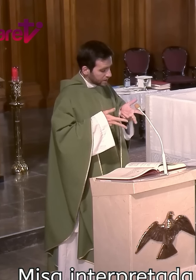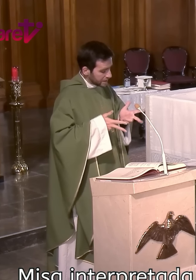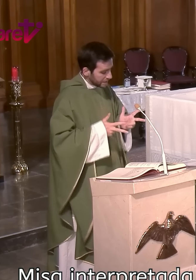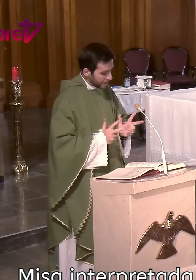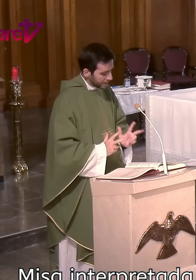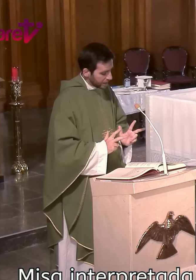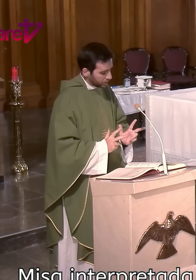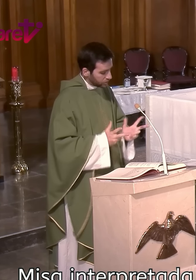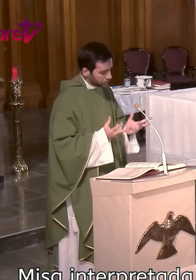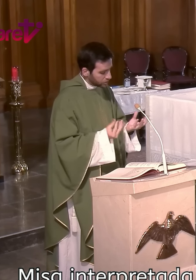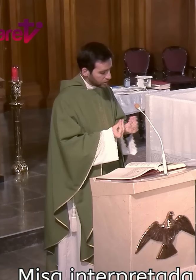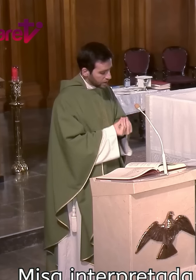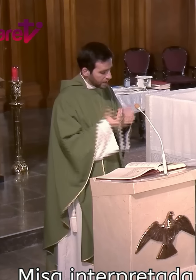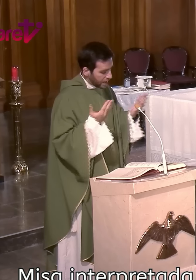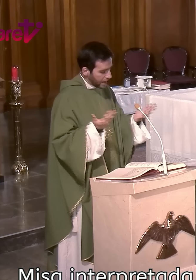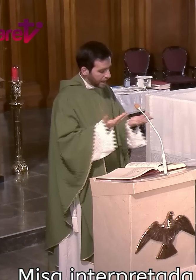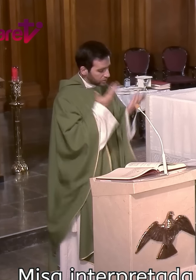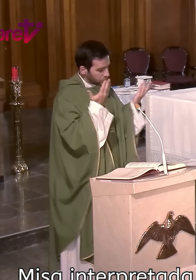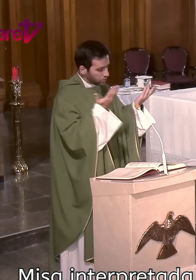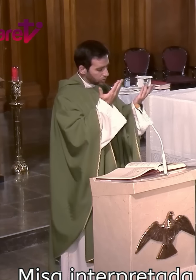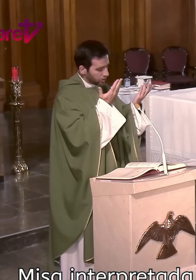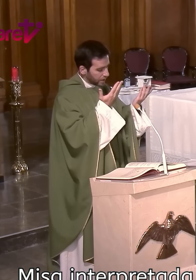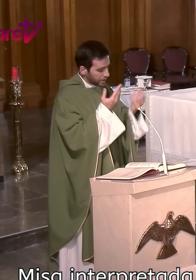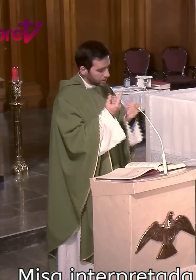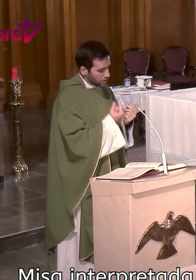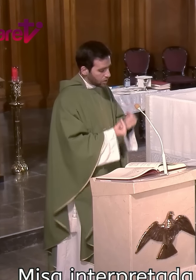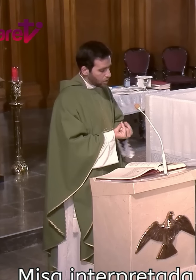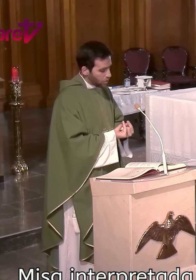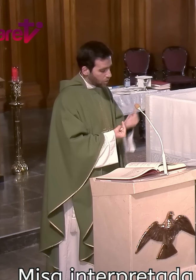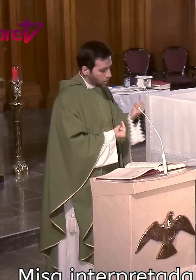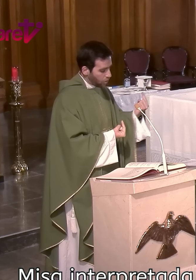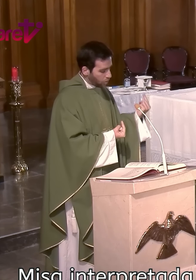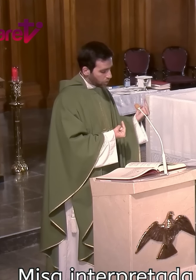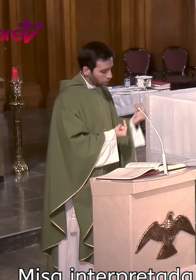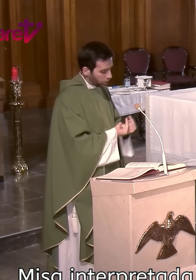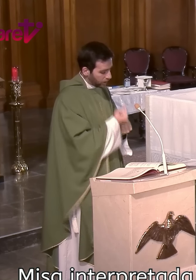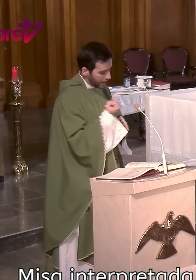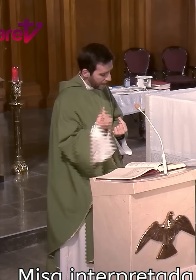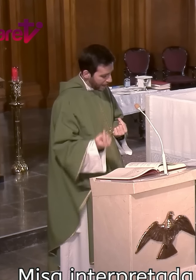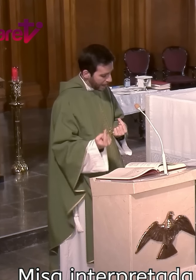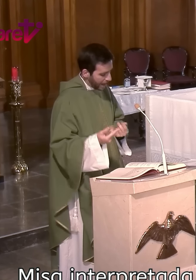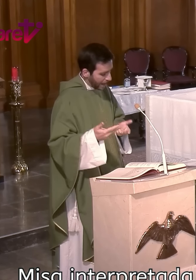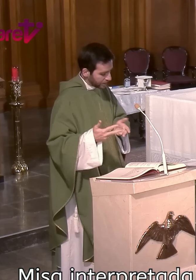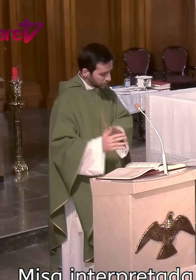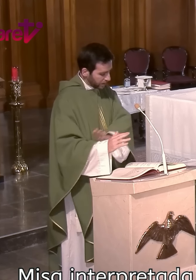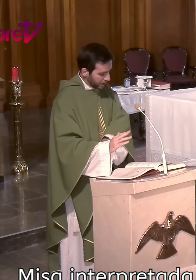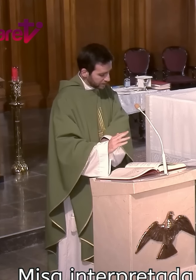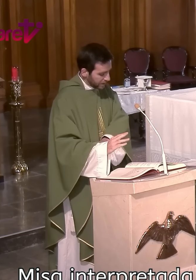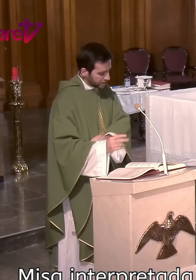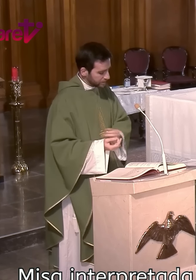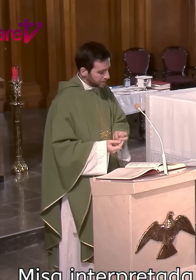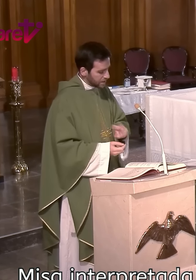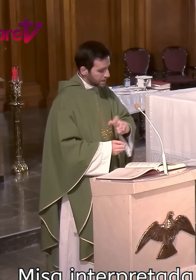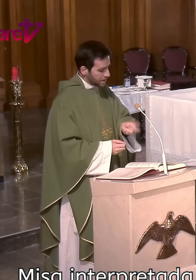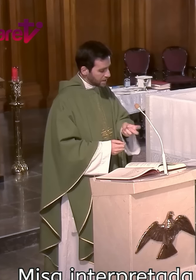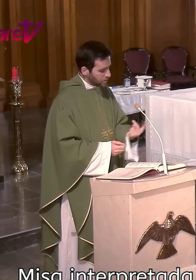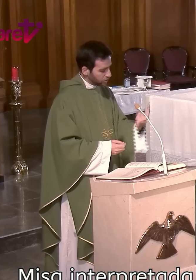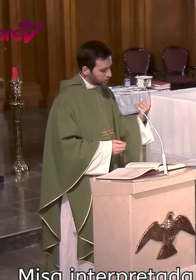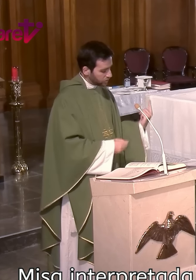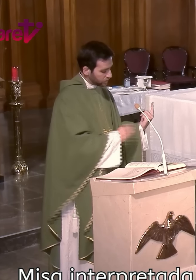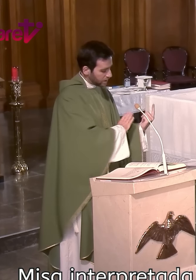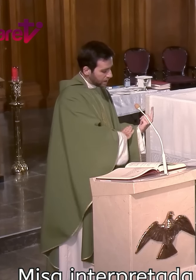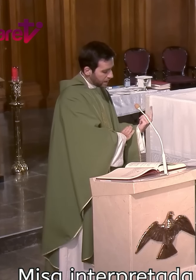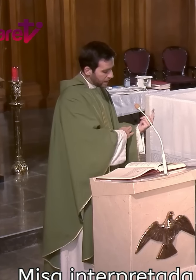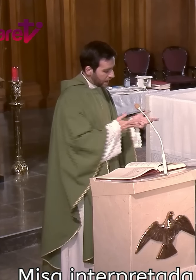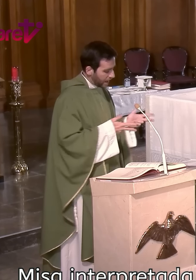Concédenos sentarnos en tu gloria, uno a tu derecha y